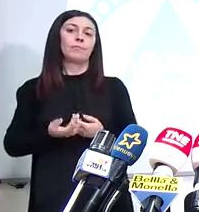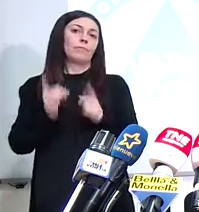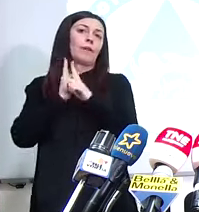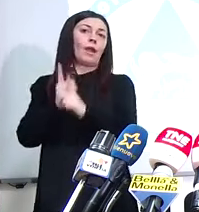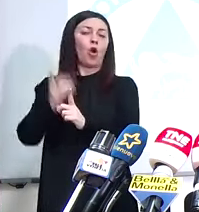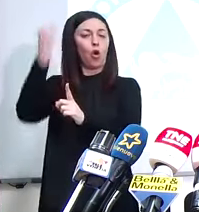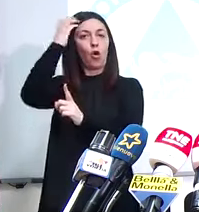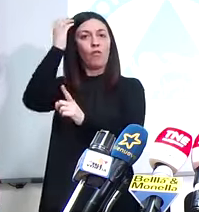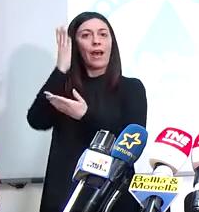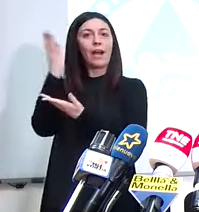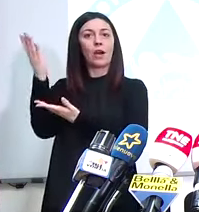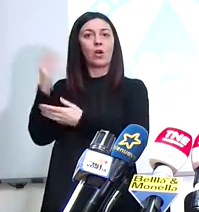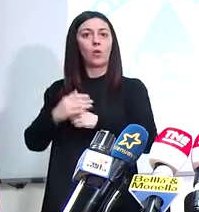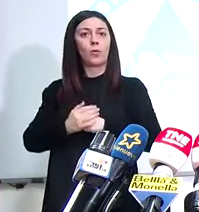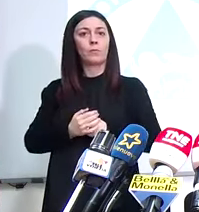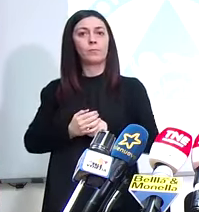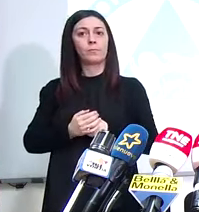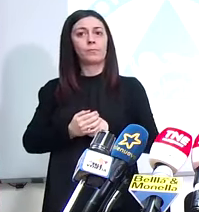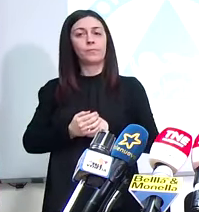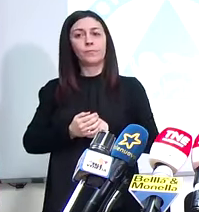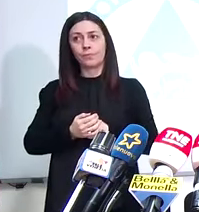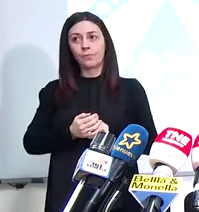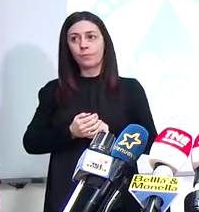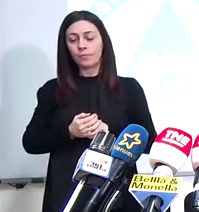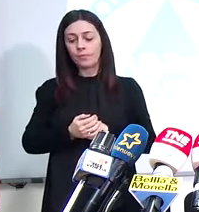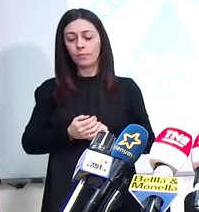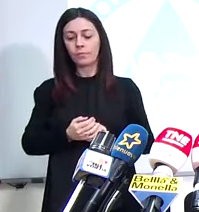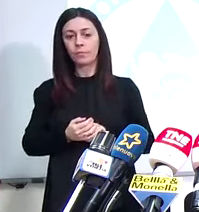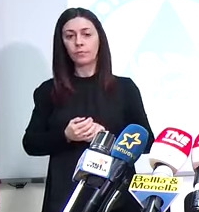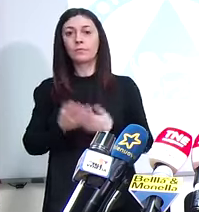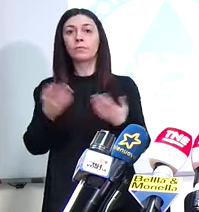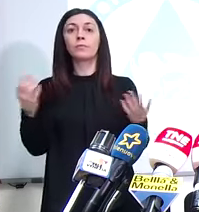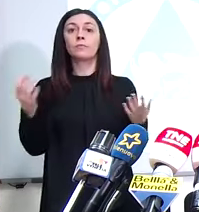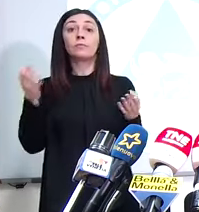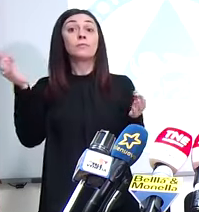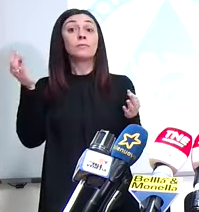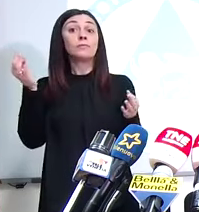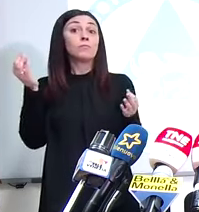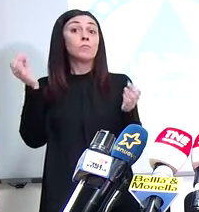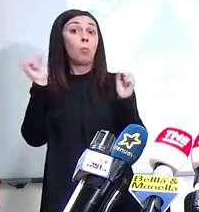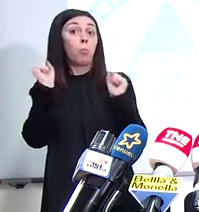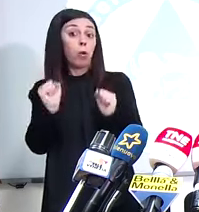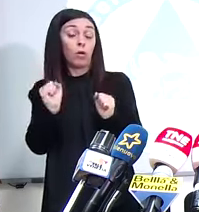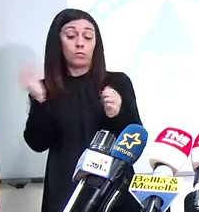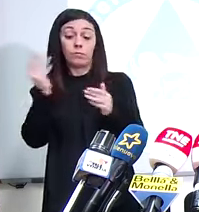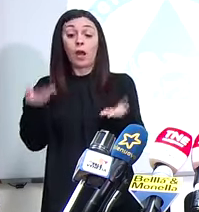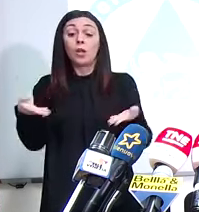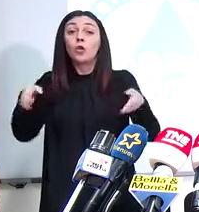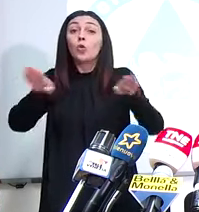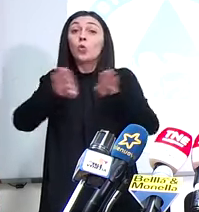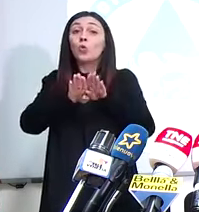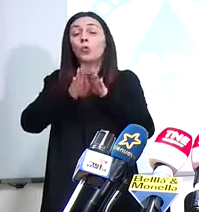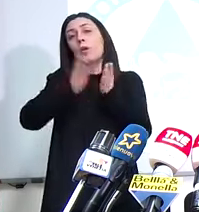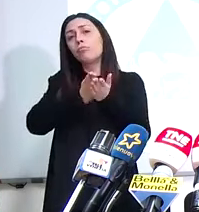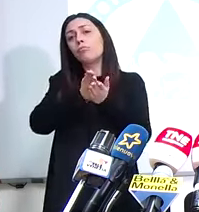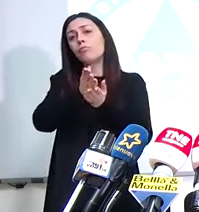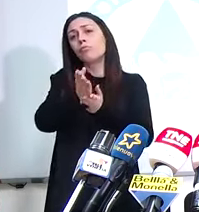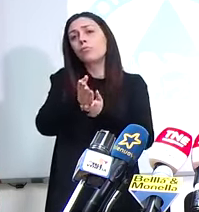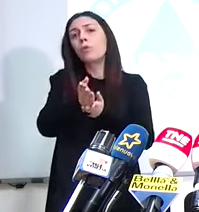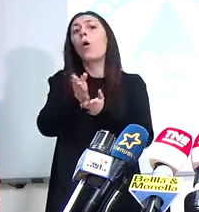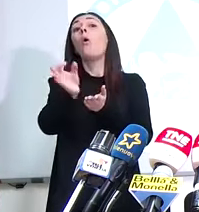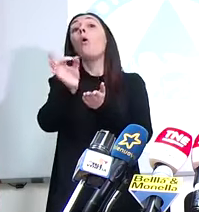o o in un provvedimento governativo perché non si può procastinare la chiusura o non si procrastina la chiusura quel